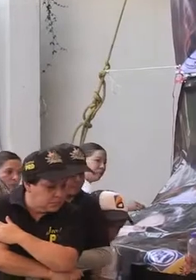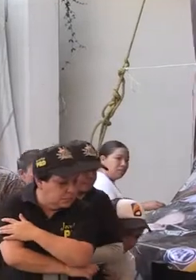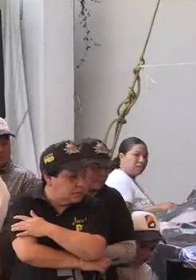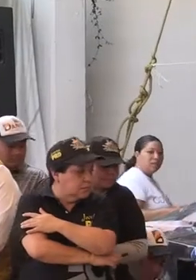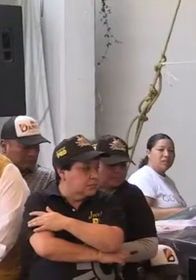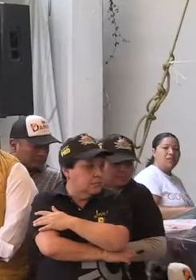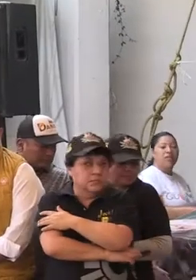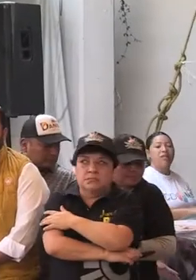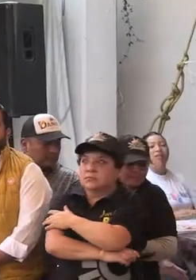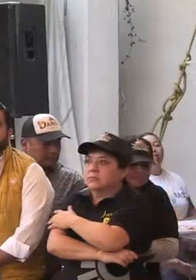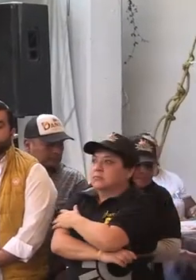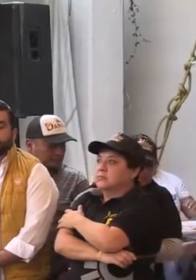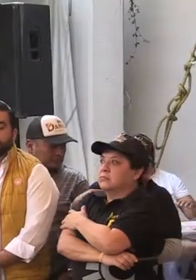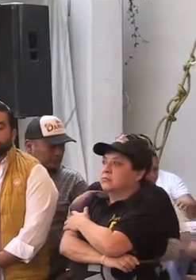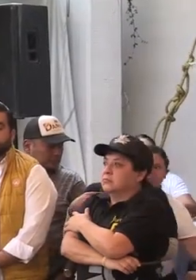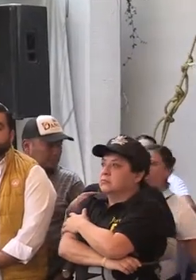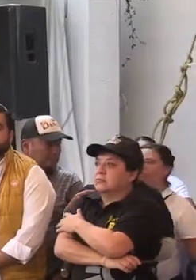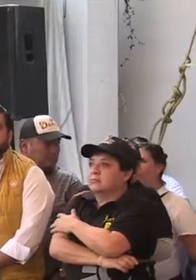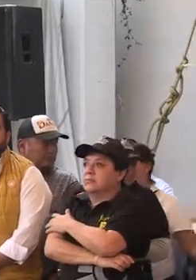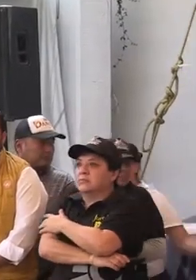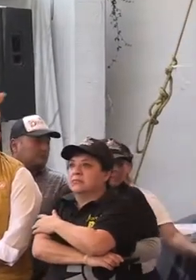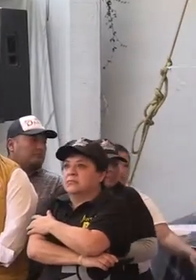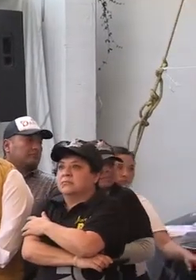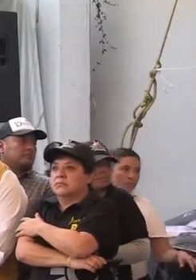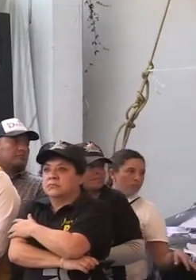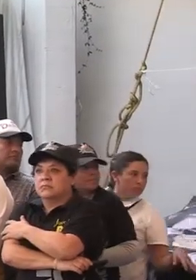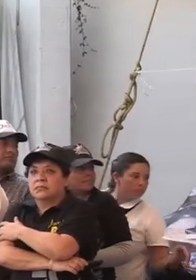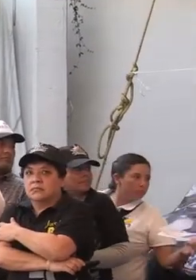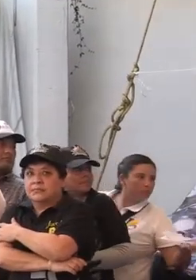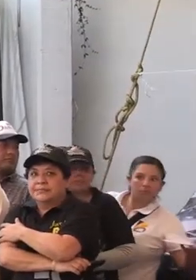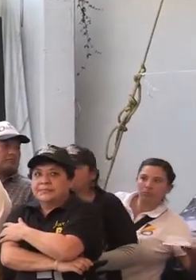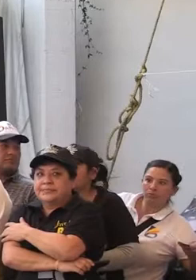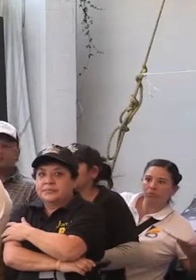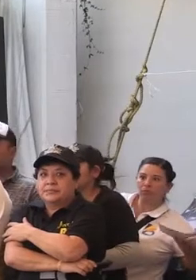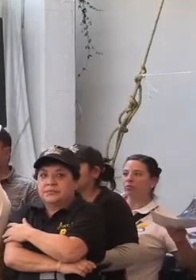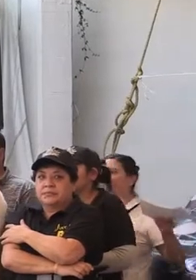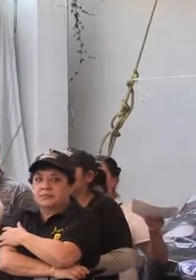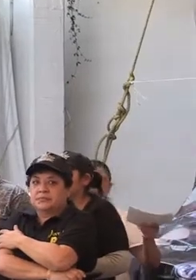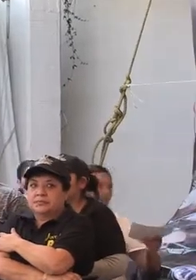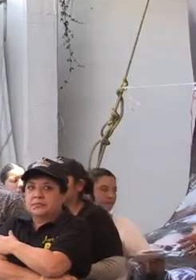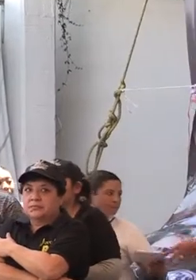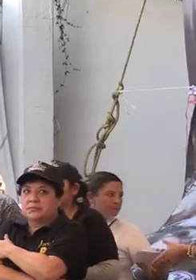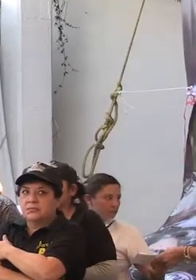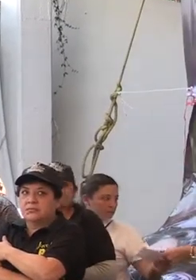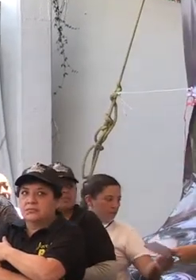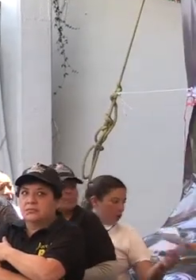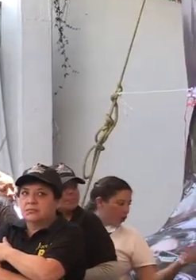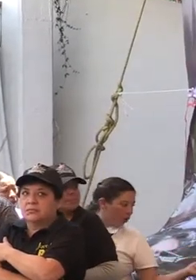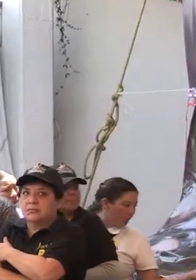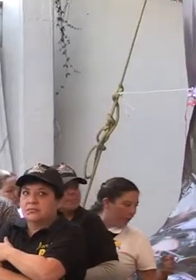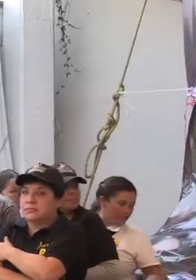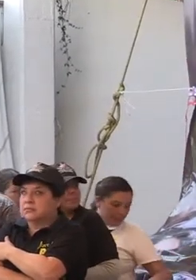¿verdad? Bueno, pues yo les quiero decir que es muy importante para mí el trabajar para apoyarlas,